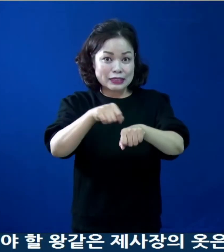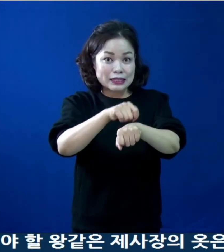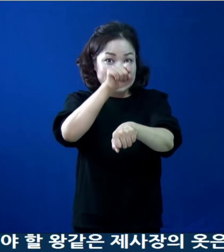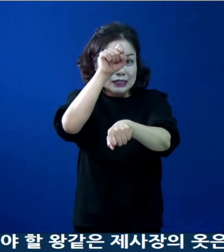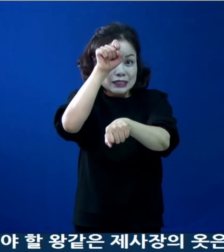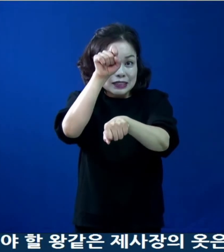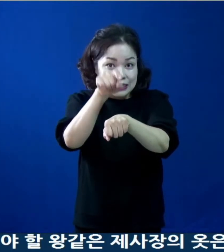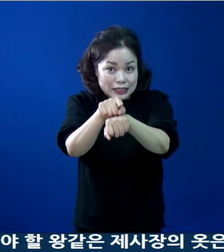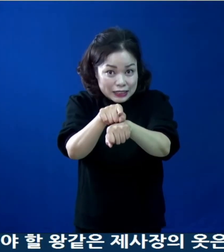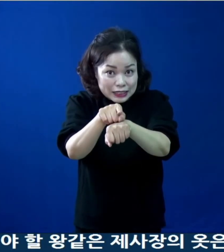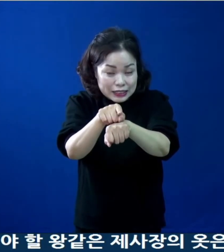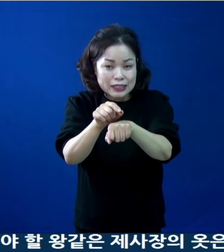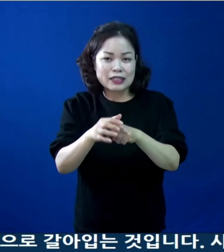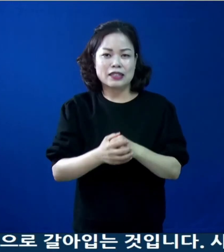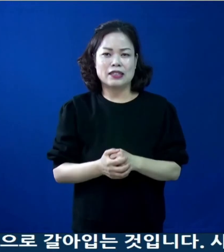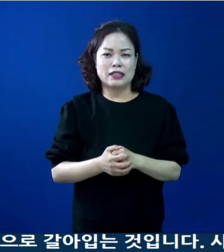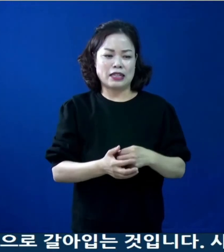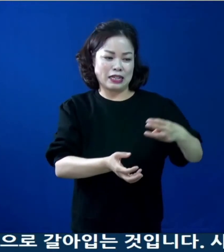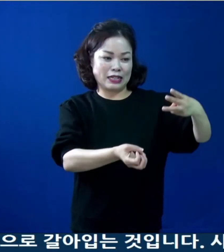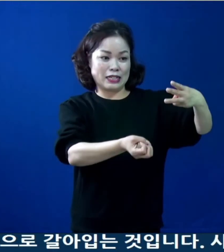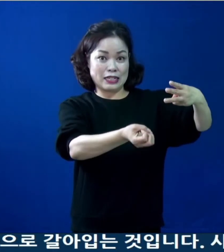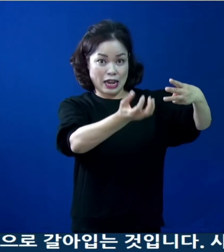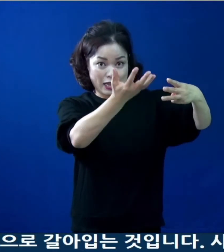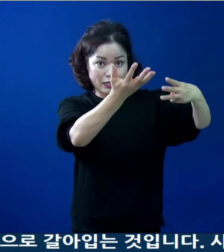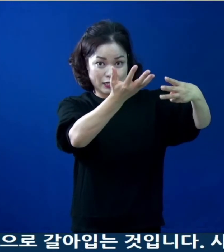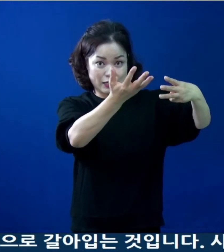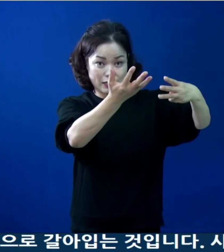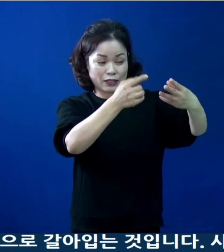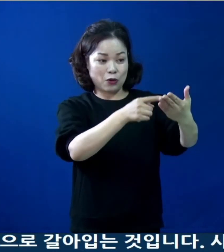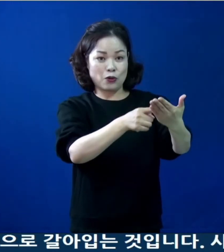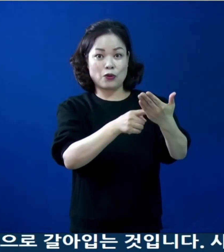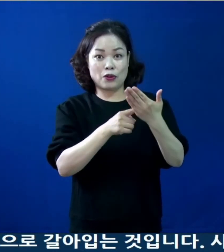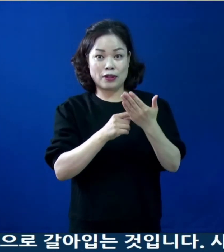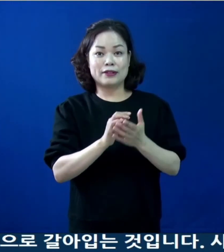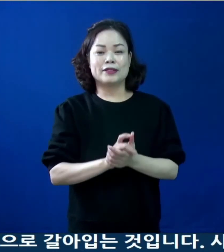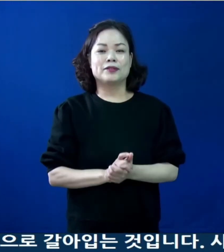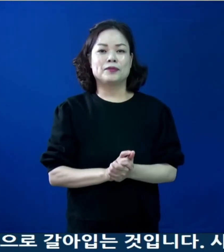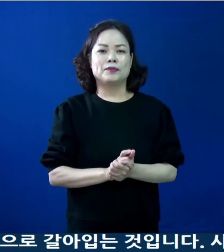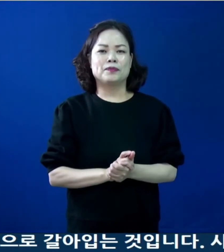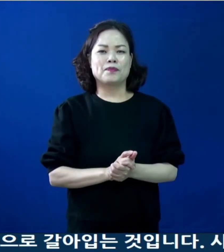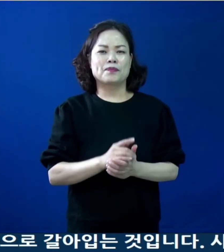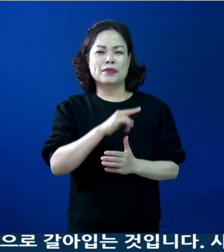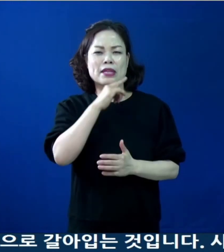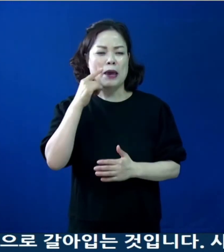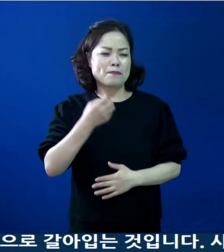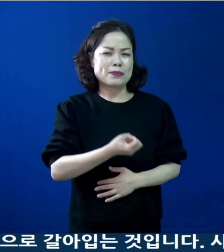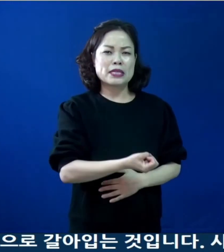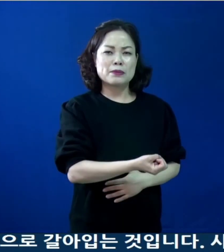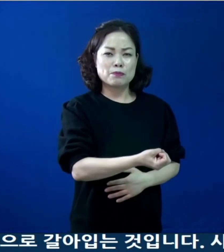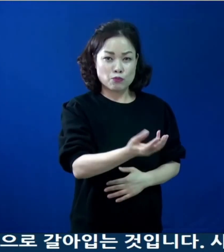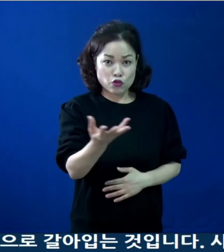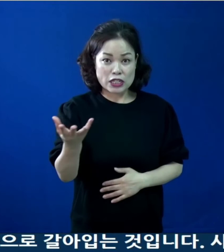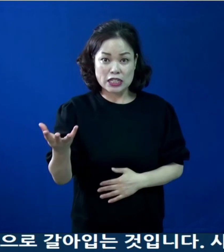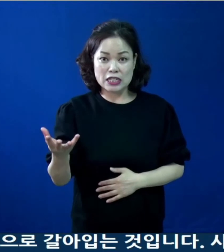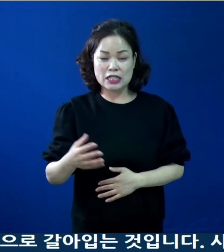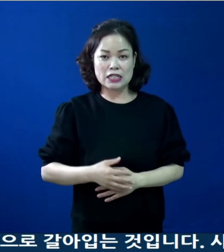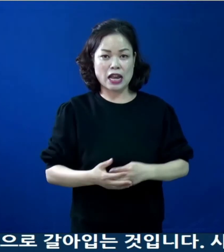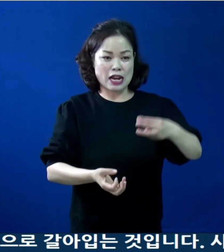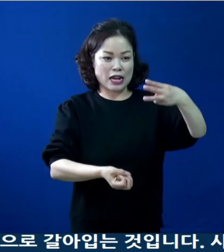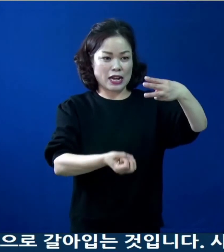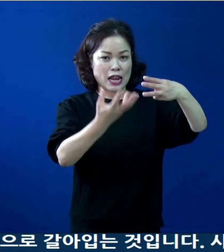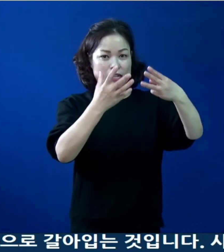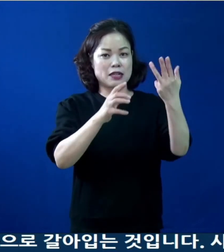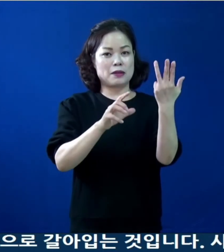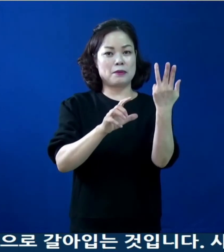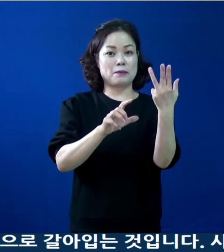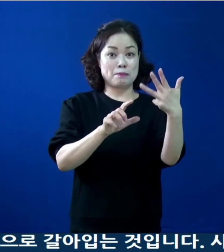생각해 보면 레위기에서도 나오는데 피 뿌린 옷입니다. 레위기 8장